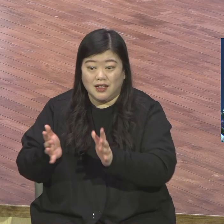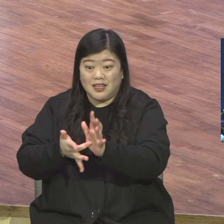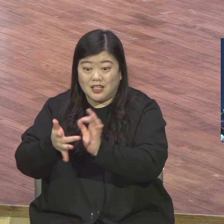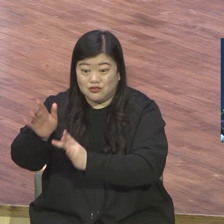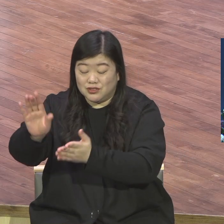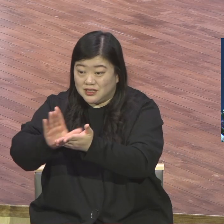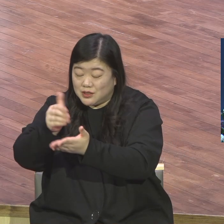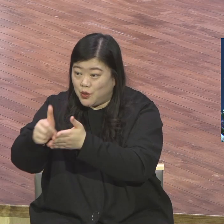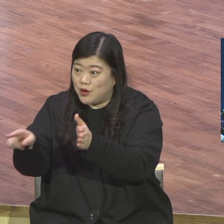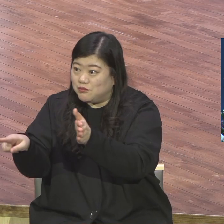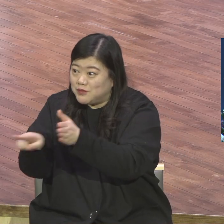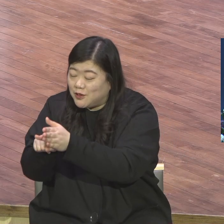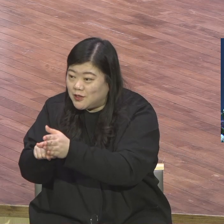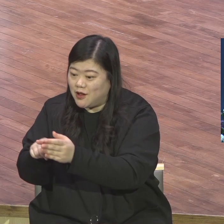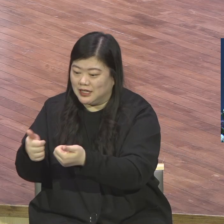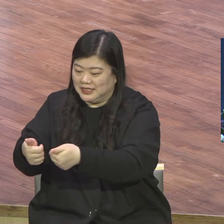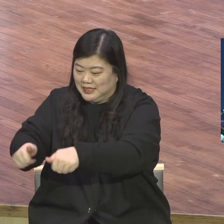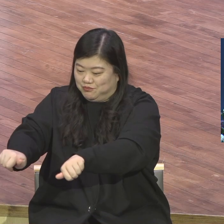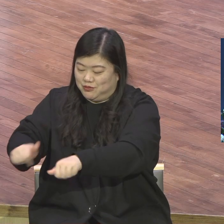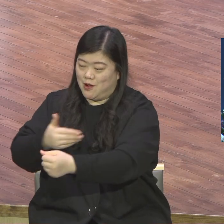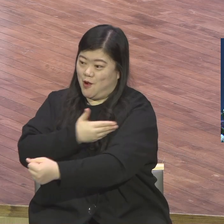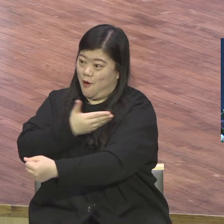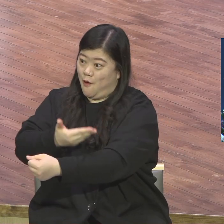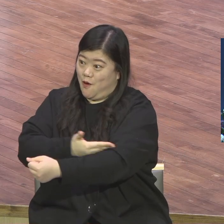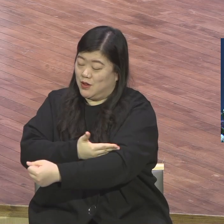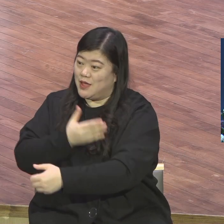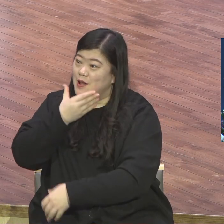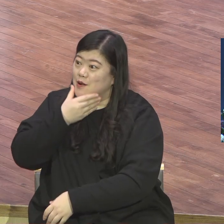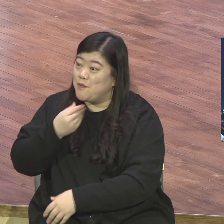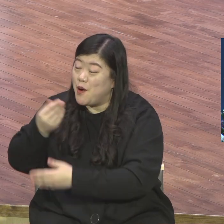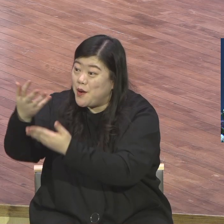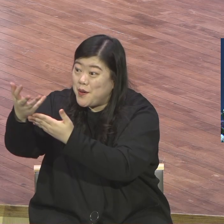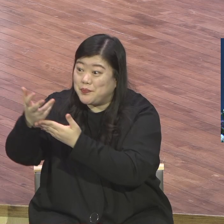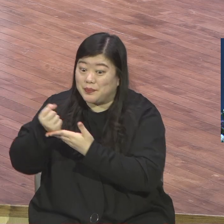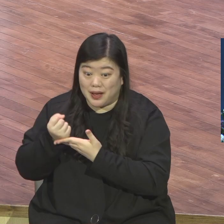통하여 주어진 이 신분과 어마어마한 권세